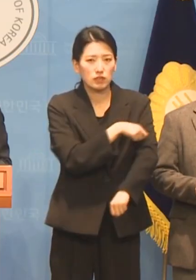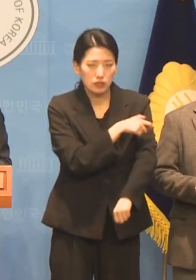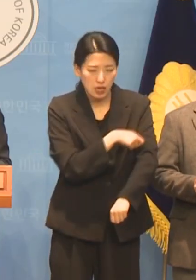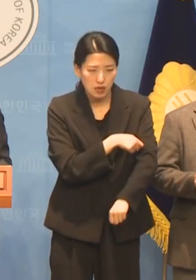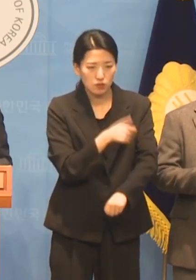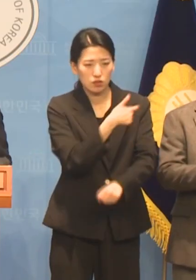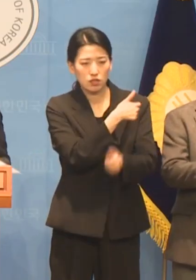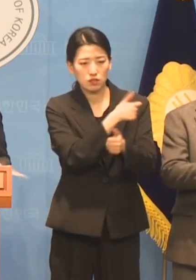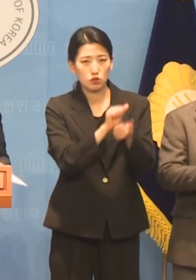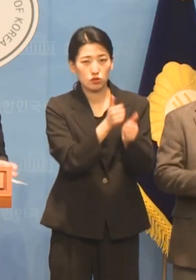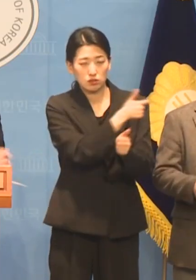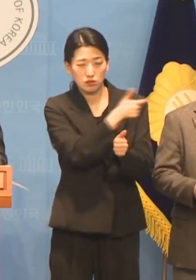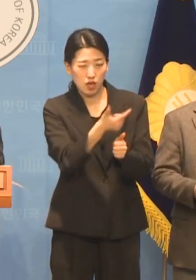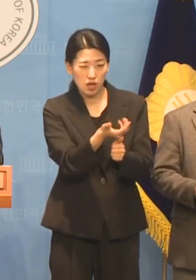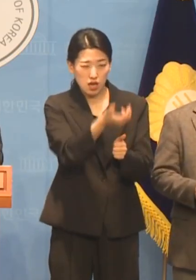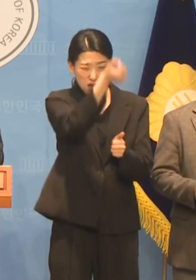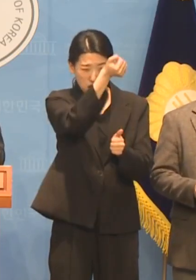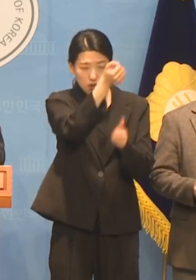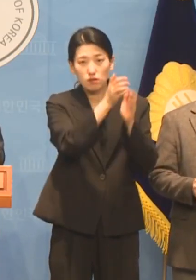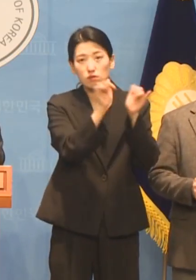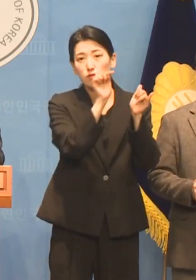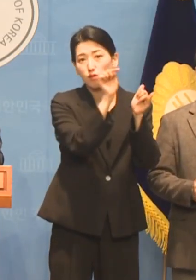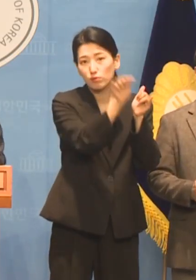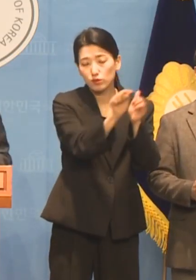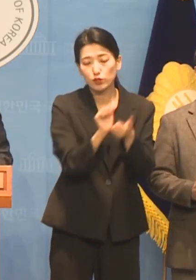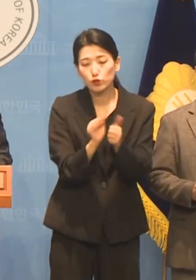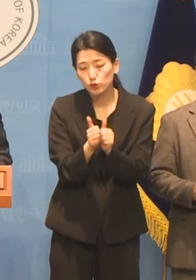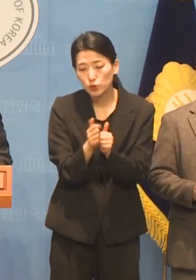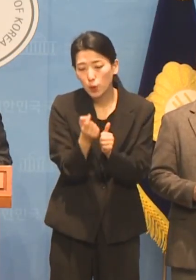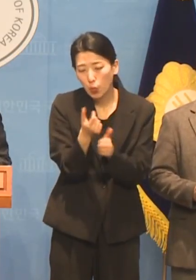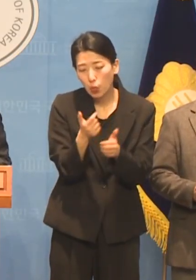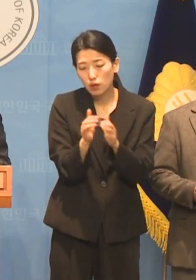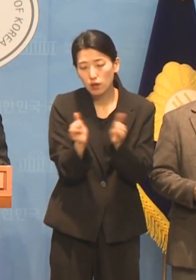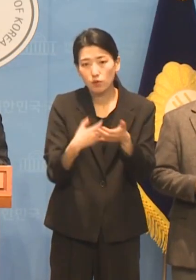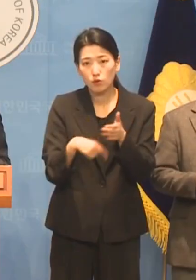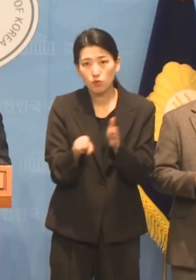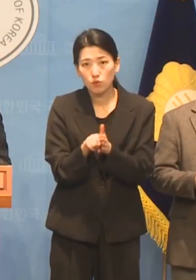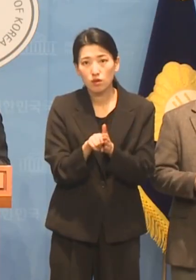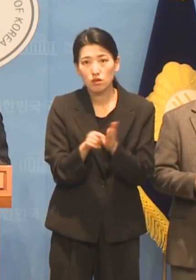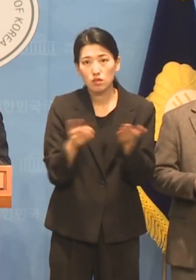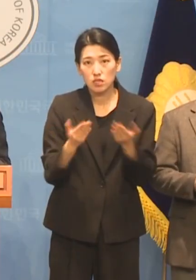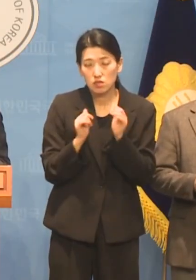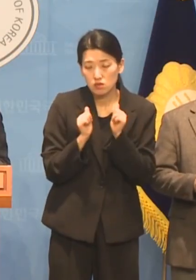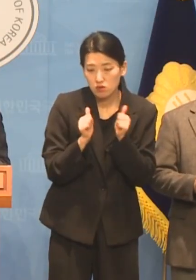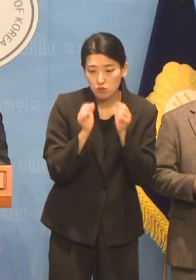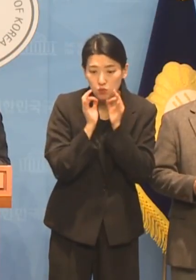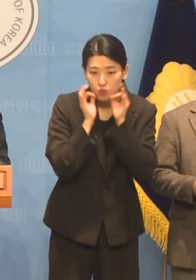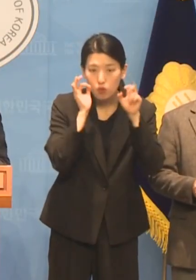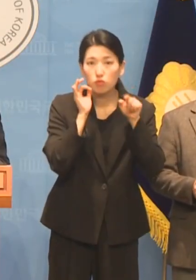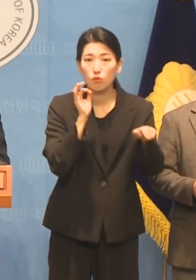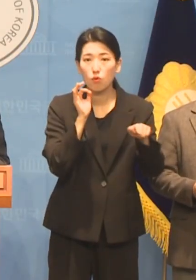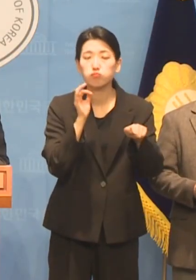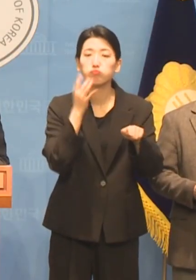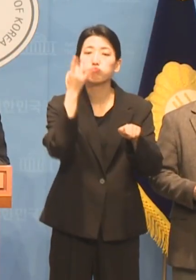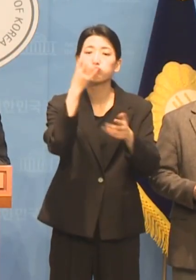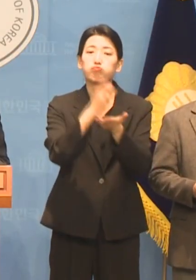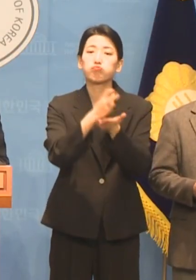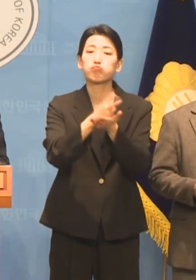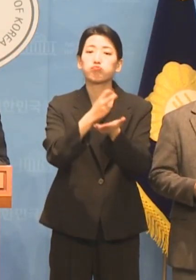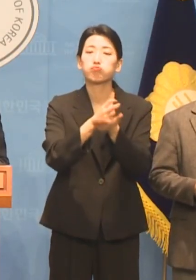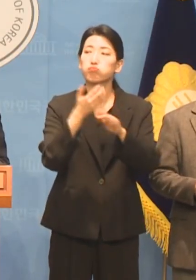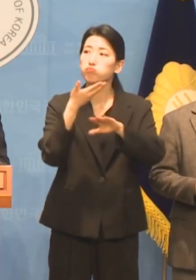대주주 등의 주주 충실 의무는 주요 선진국에서 제도 및 법 해석 등으로 당연히 인정되는